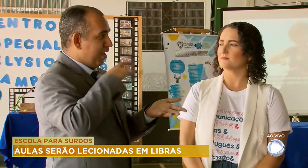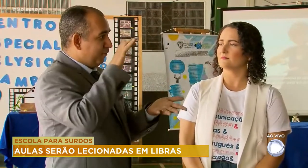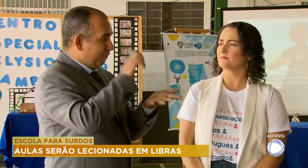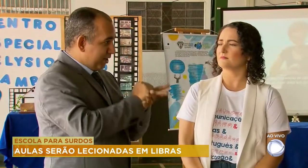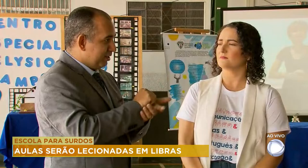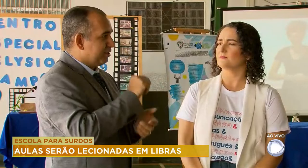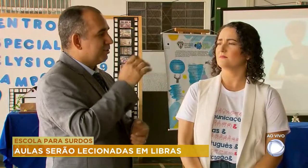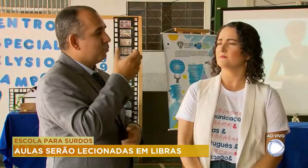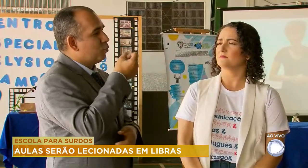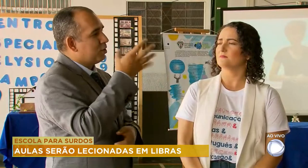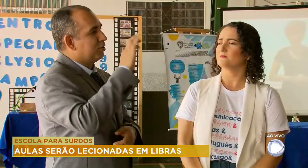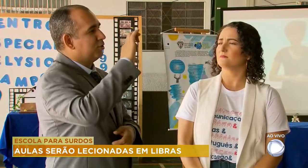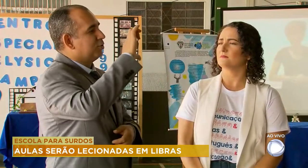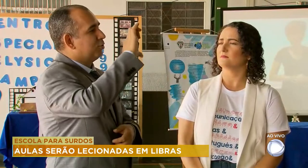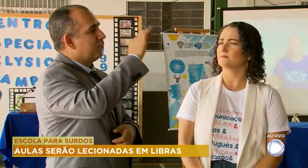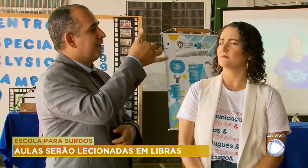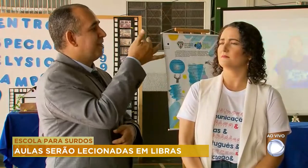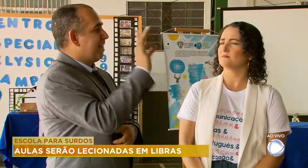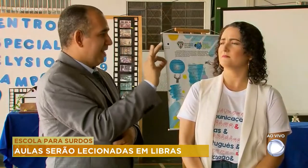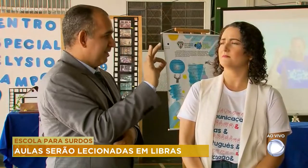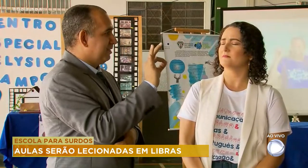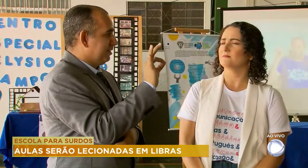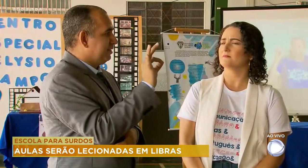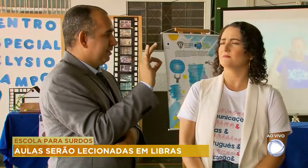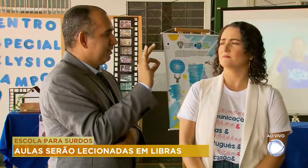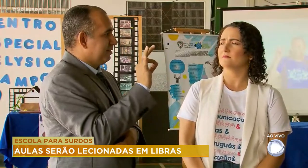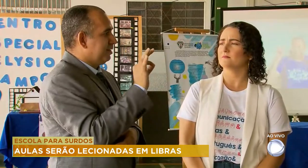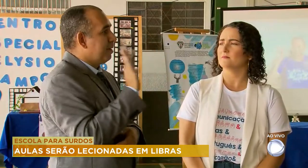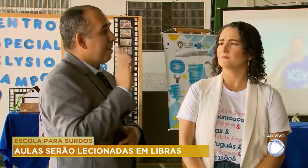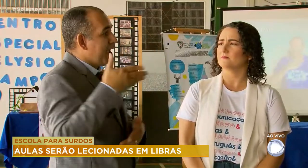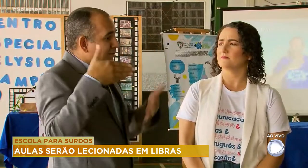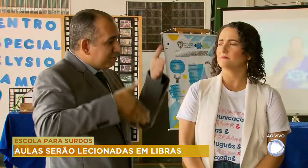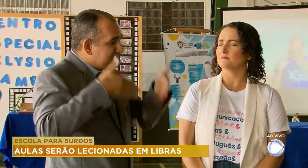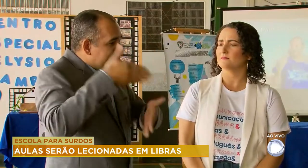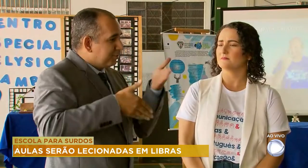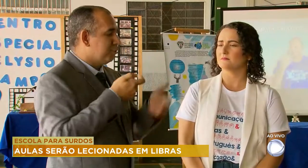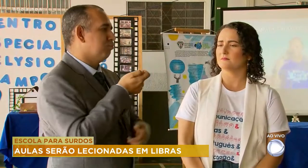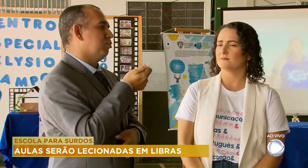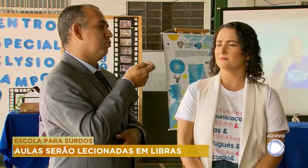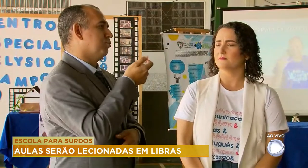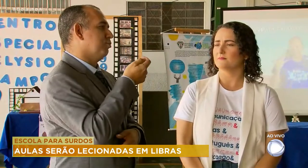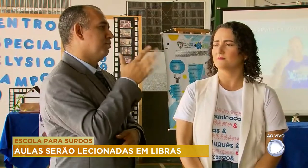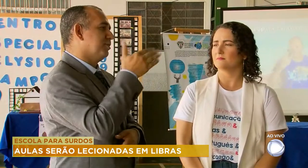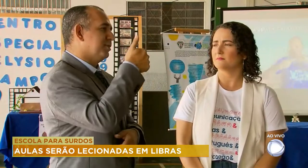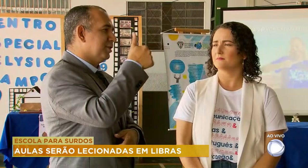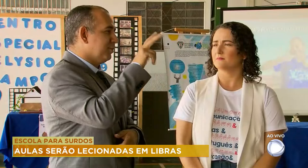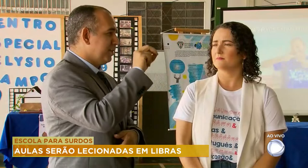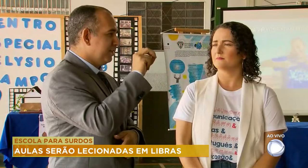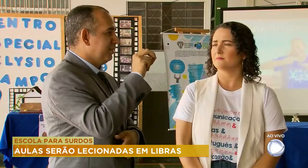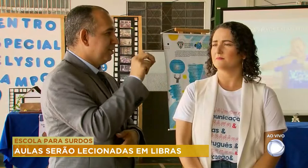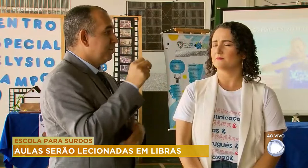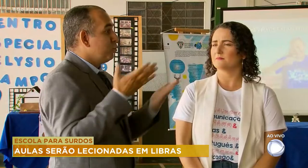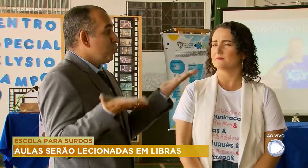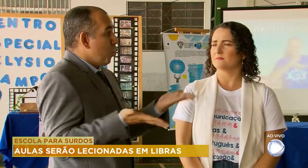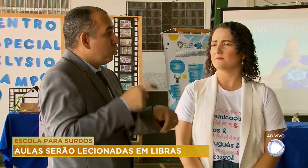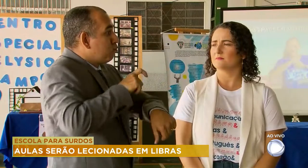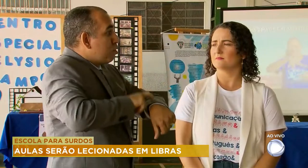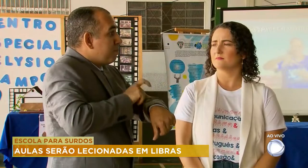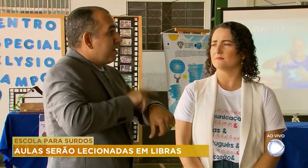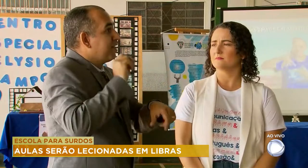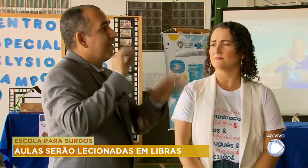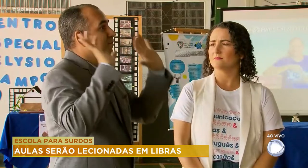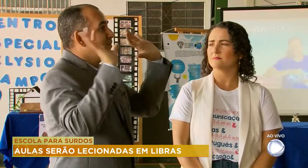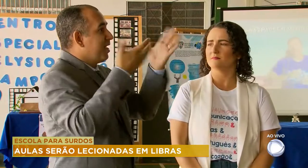Então, a associação de surdos, nós temos aproximadamente 900 associados, mas em torno de